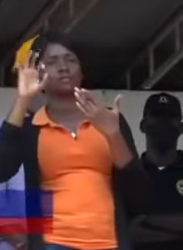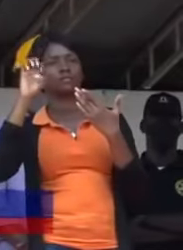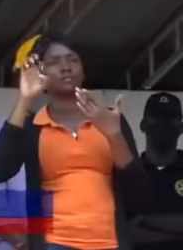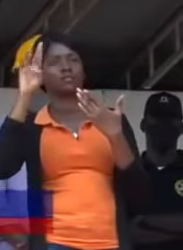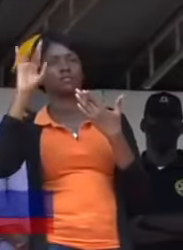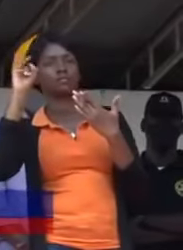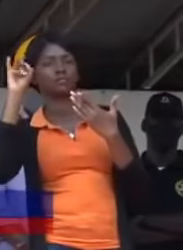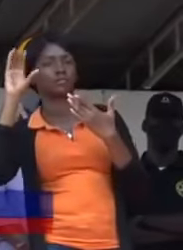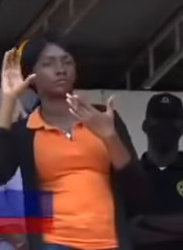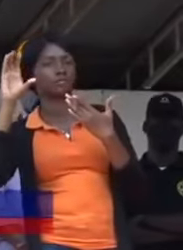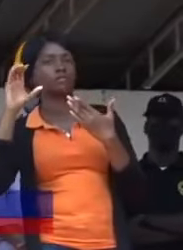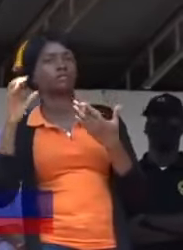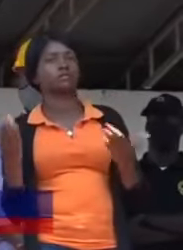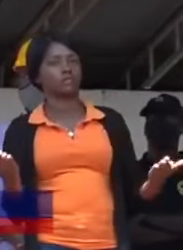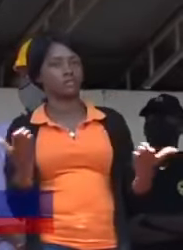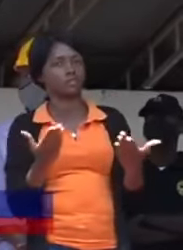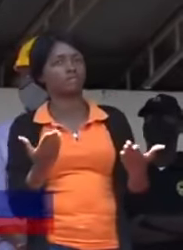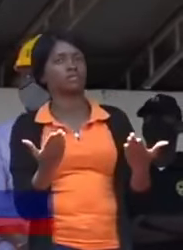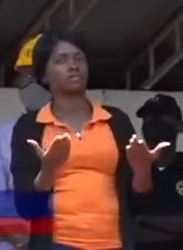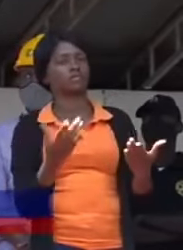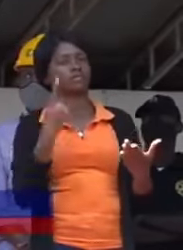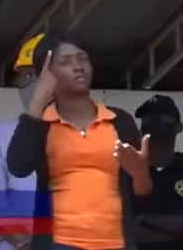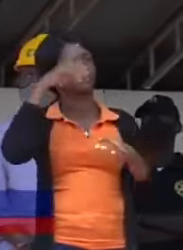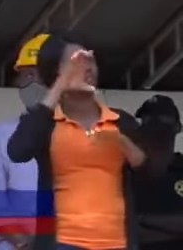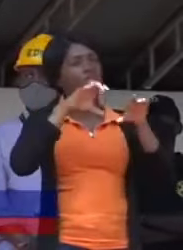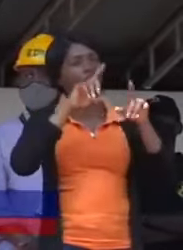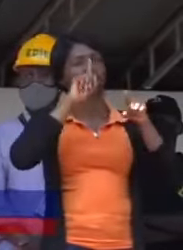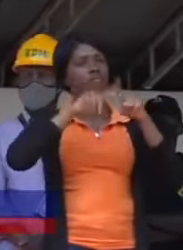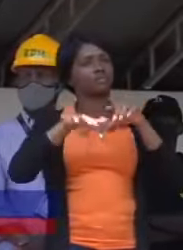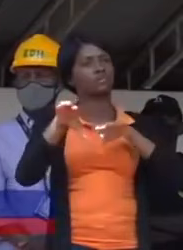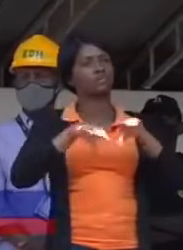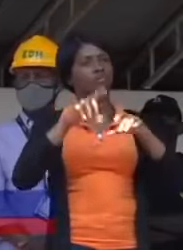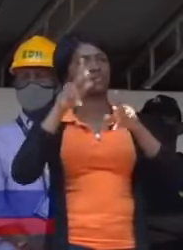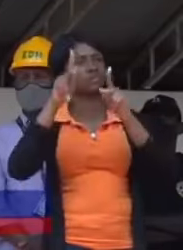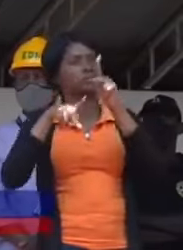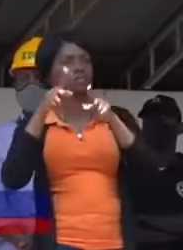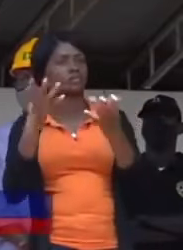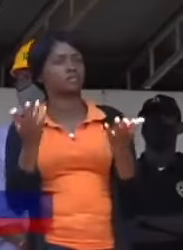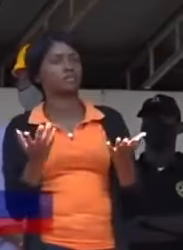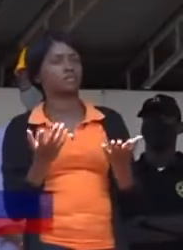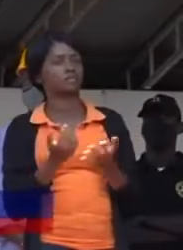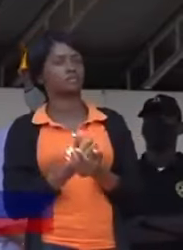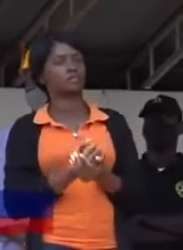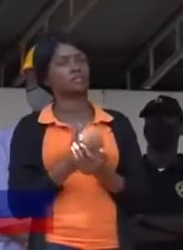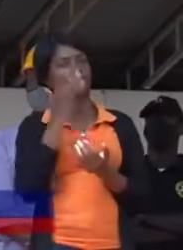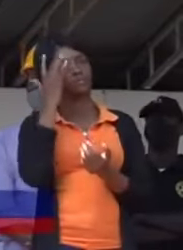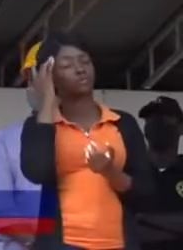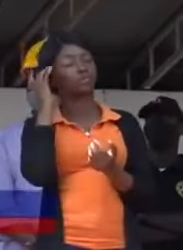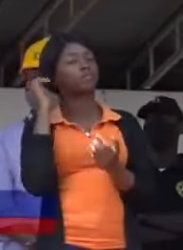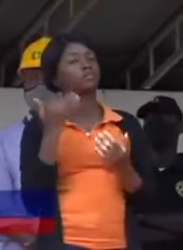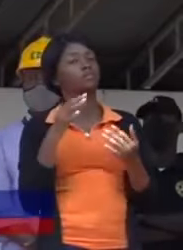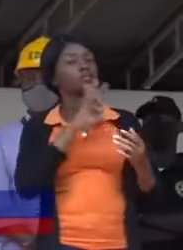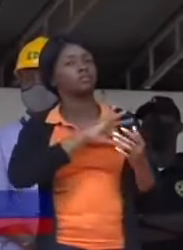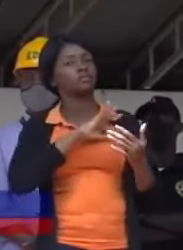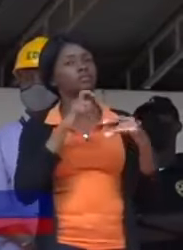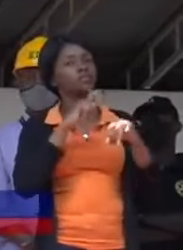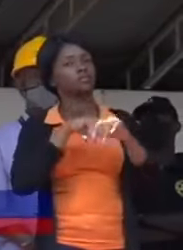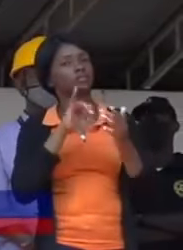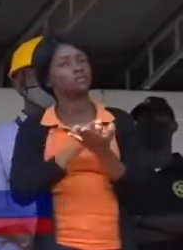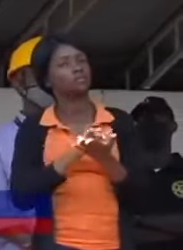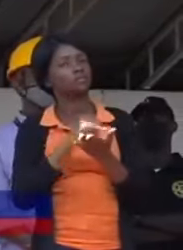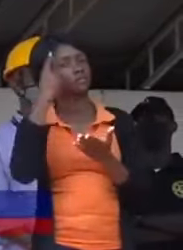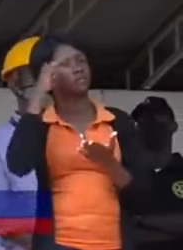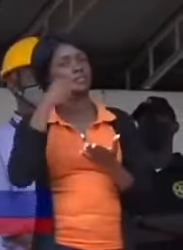li là, mais pour le fait, li pa ka fait ak public. M profite moment ça pour me